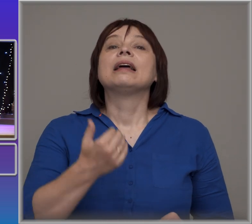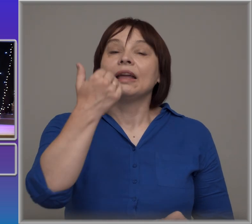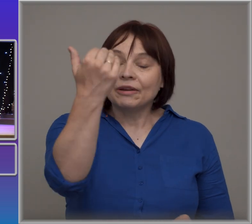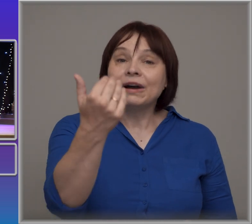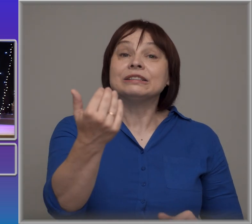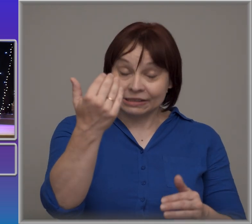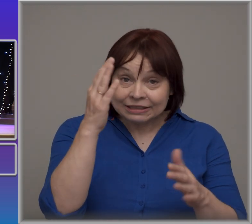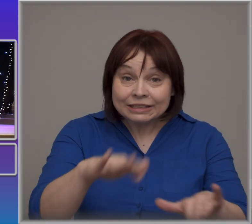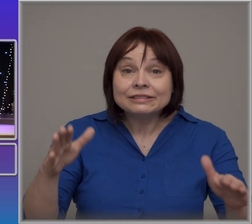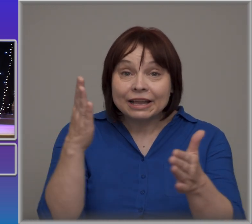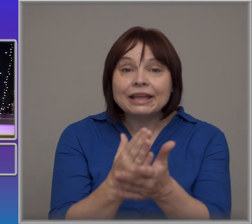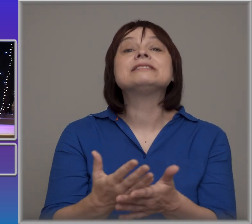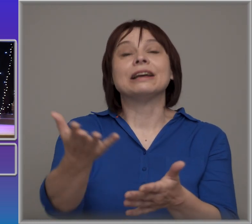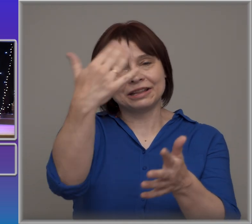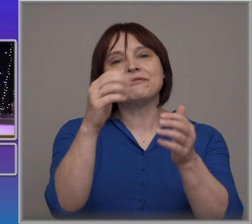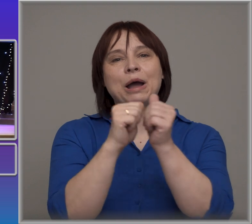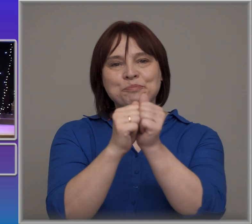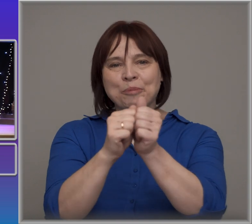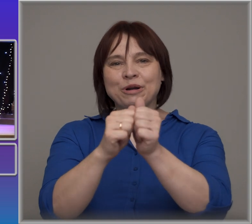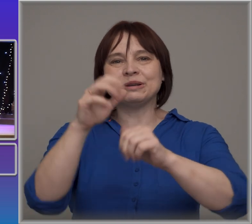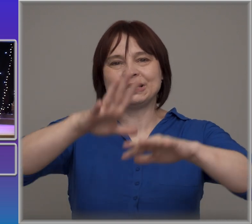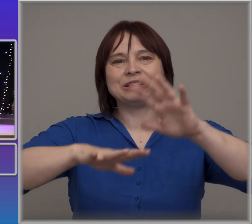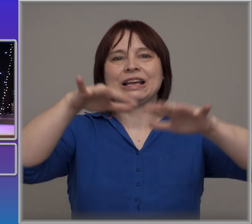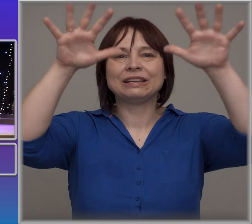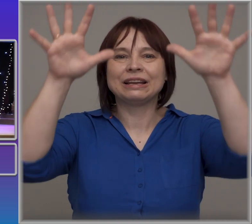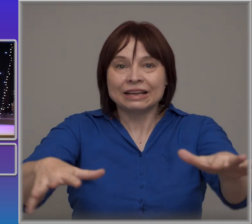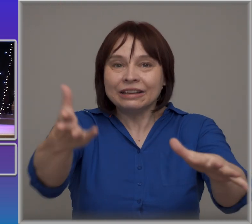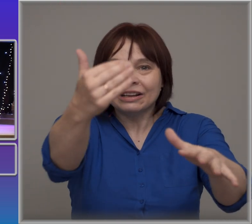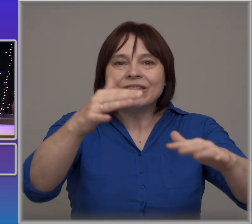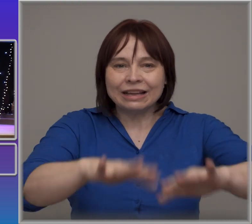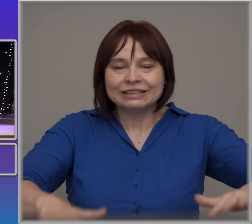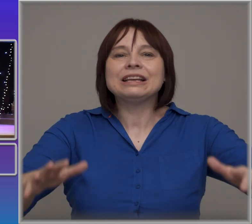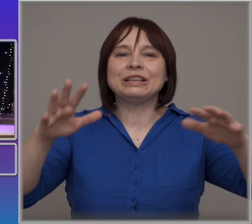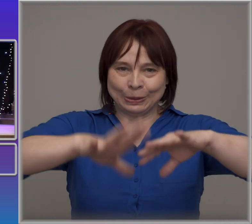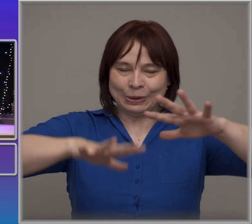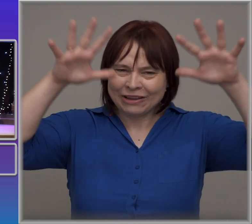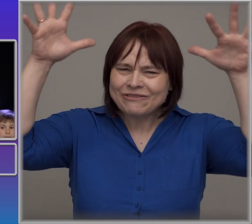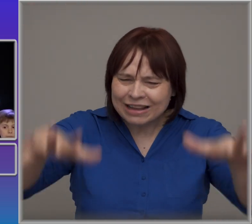Аллилуйя! Слава Господу! Драгоценные, сегодня у нас благословение наших прекрасных деток.